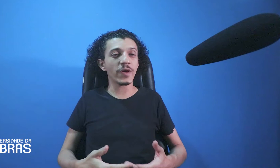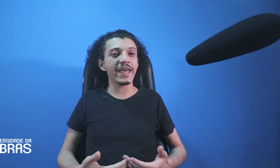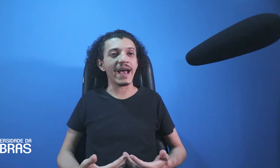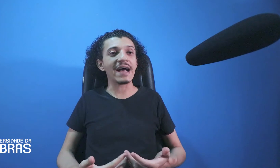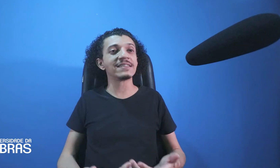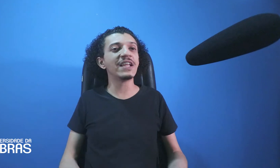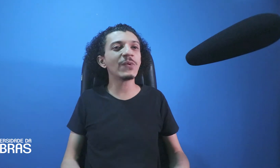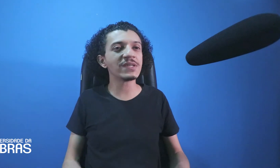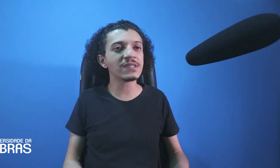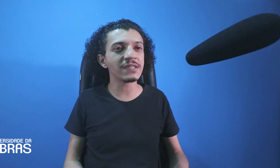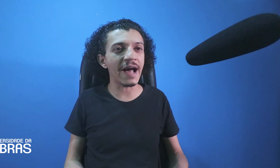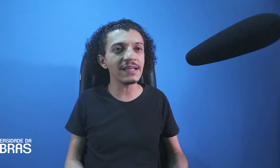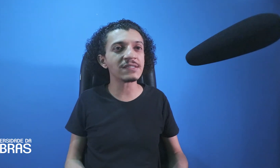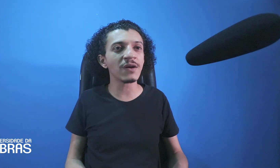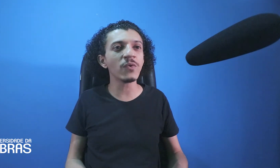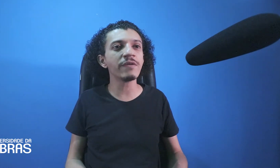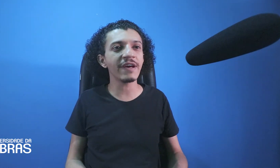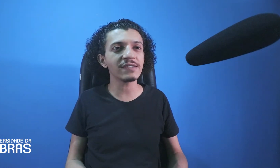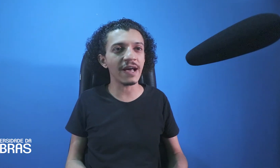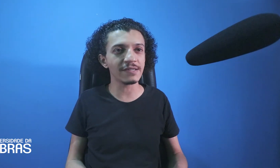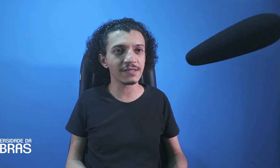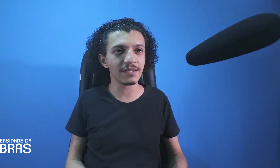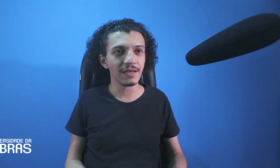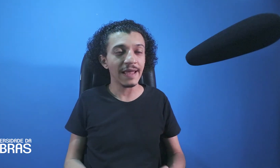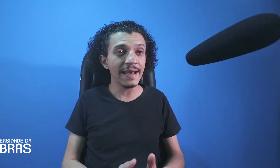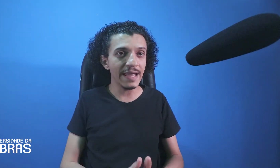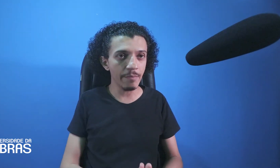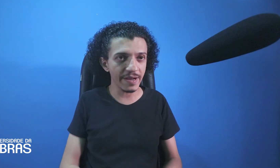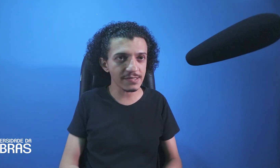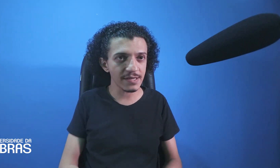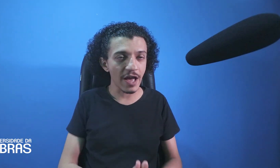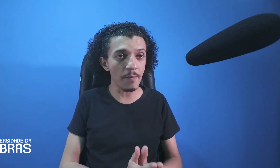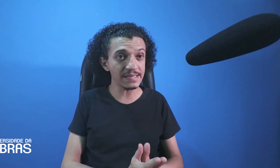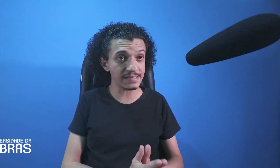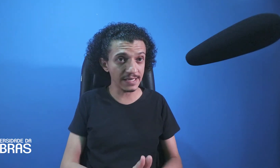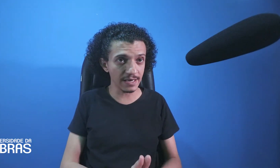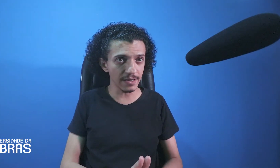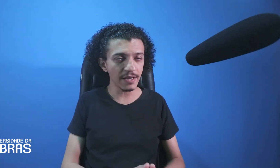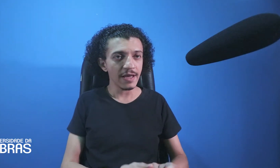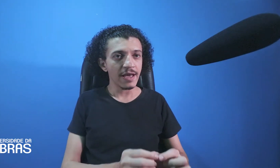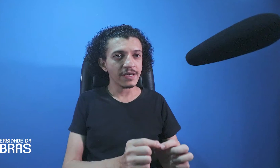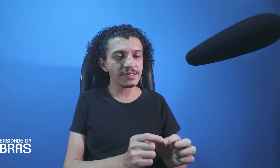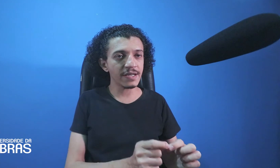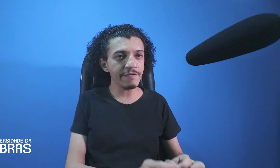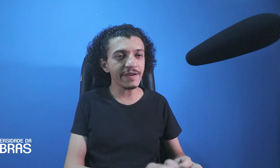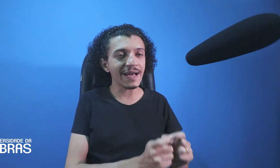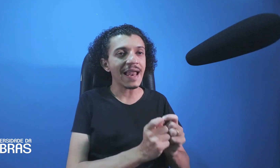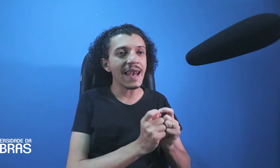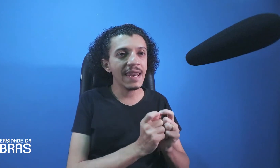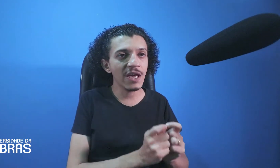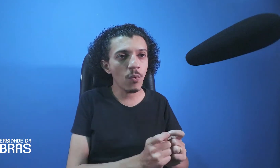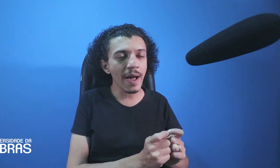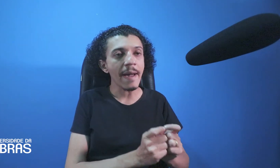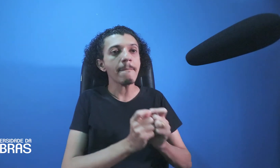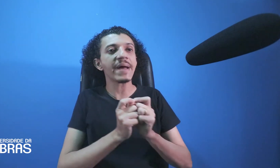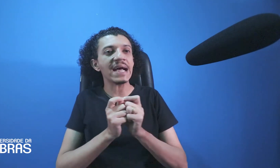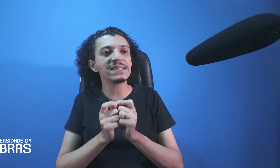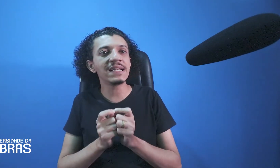que as línguas de sinais são universais. Libras é uma sigla que significa Língua